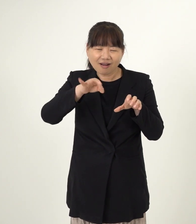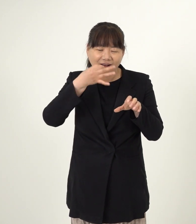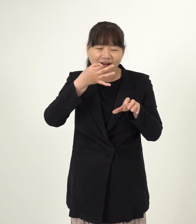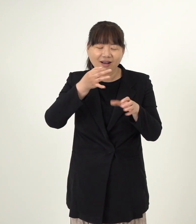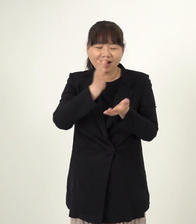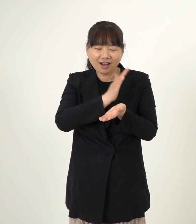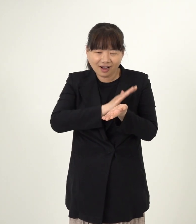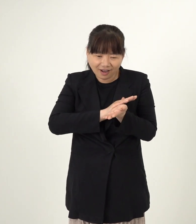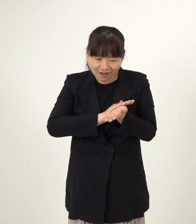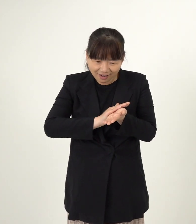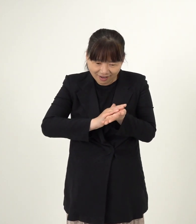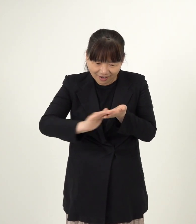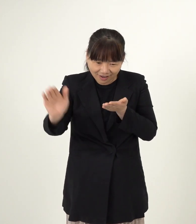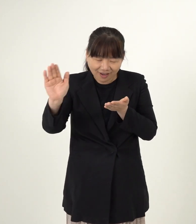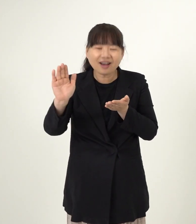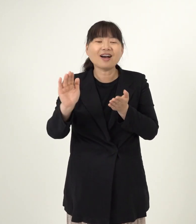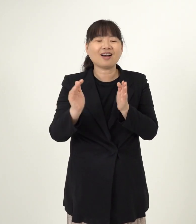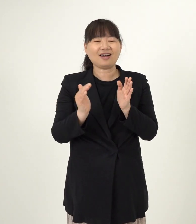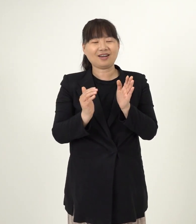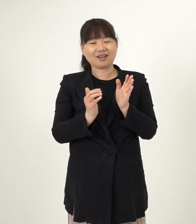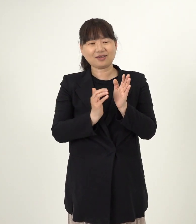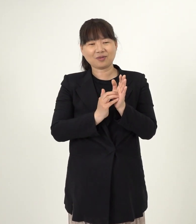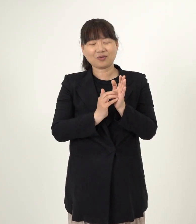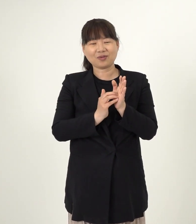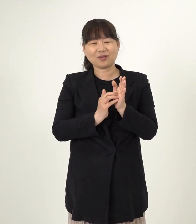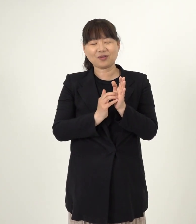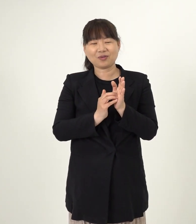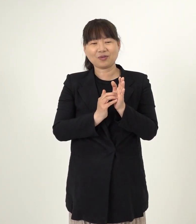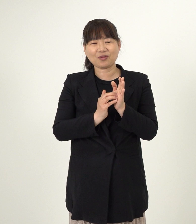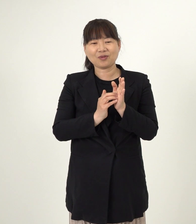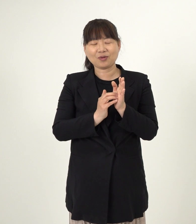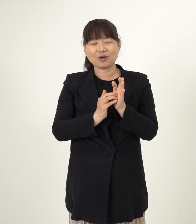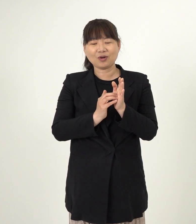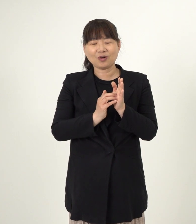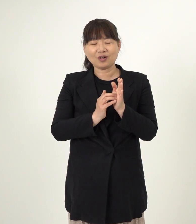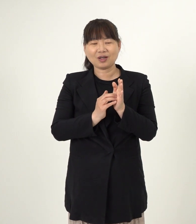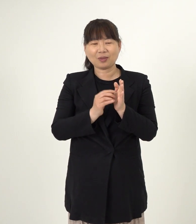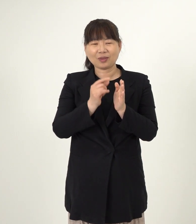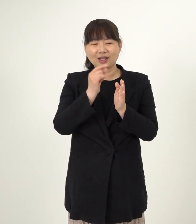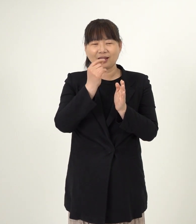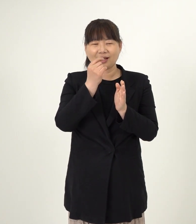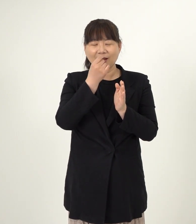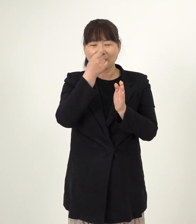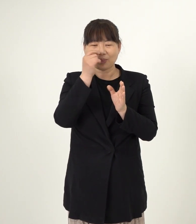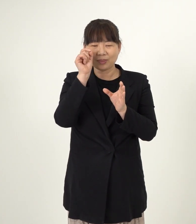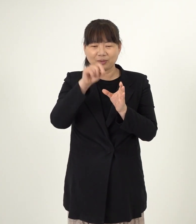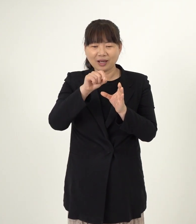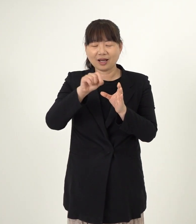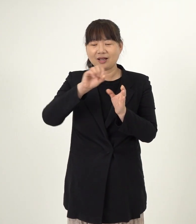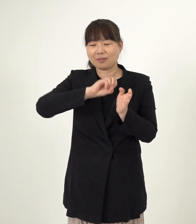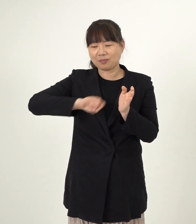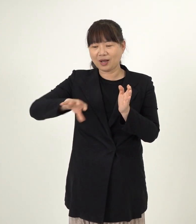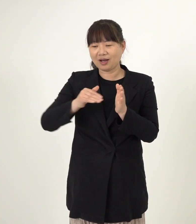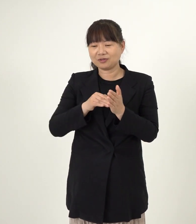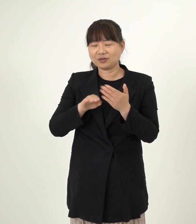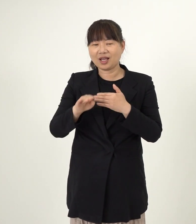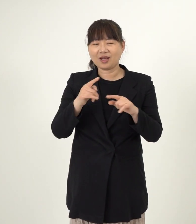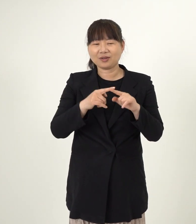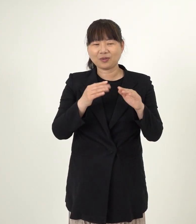싹 깔끔하게 처리를 하고 은박지는 휴지통에 집어 던지고 이제 저는